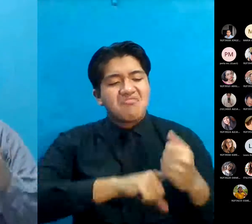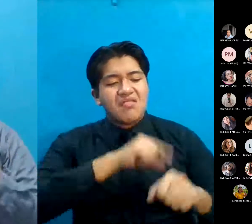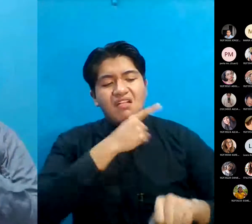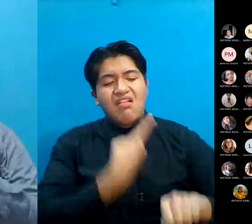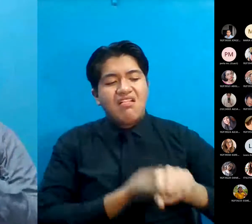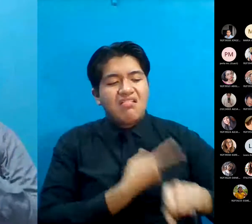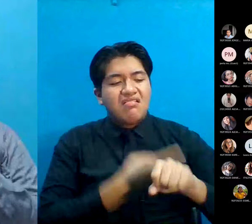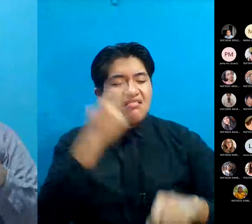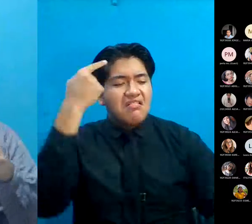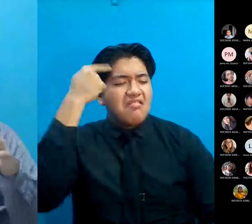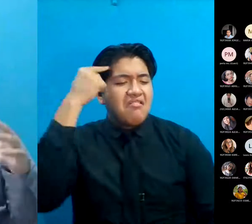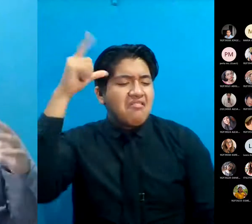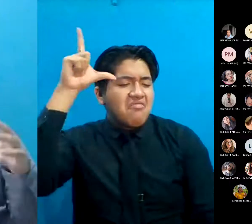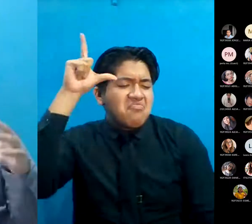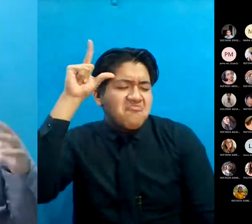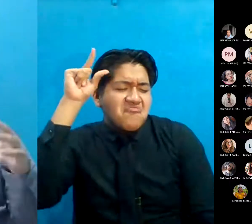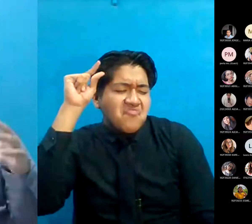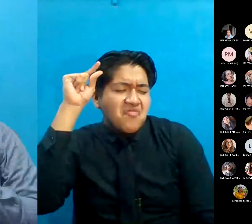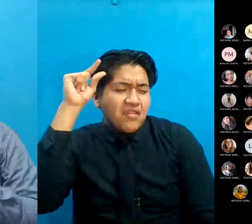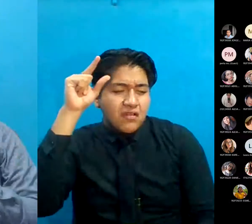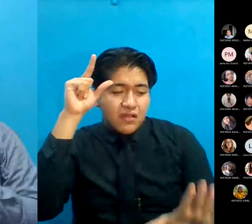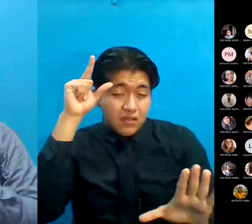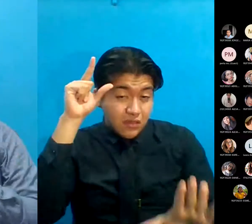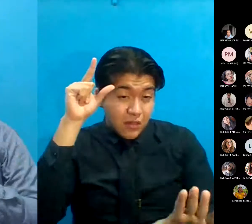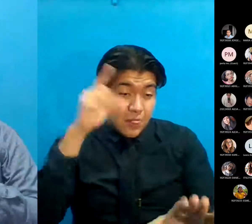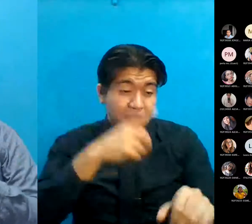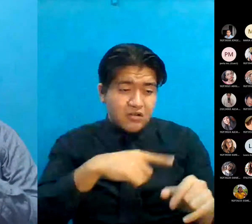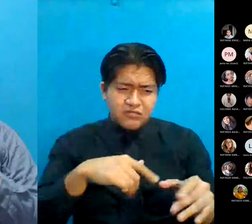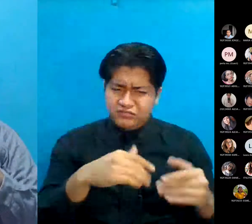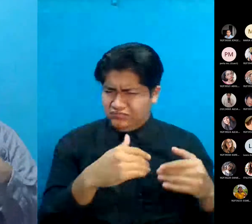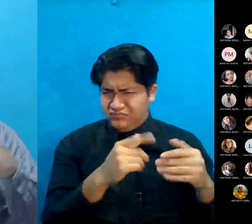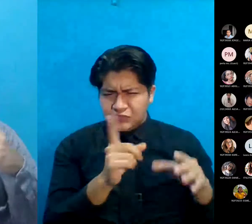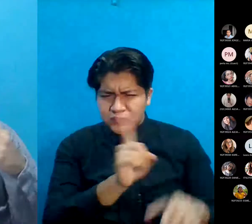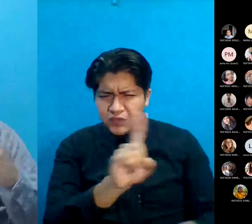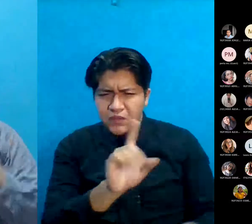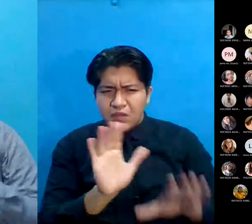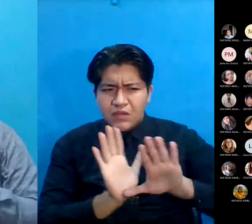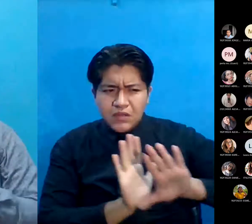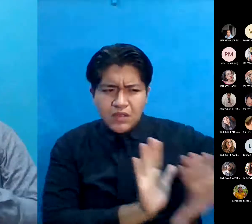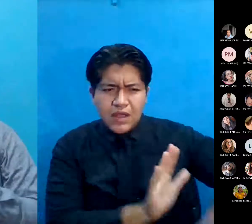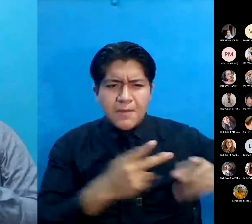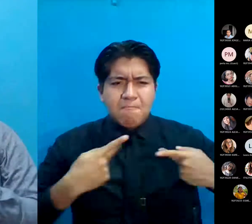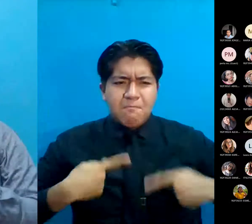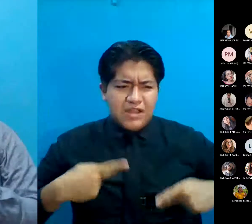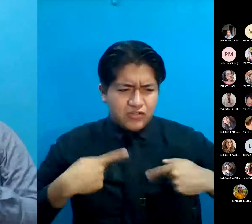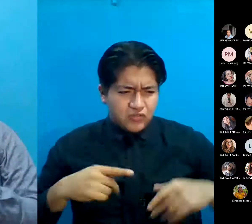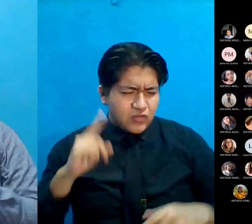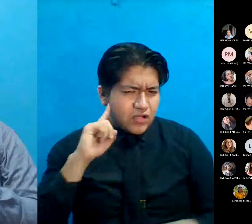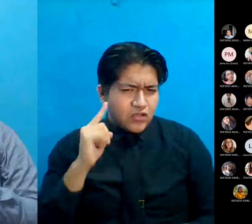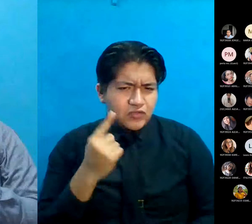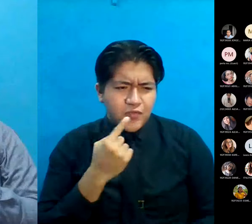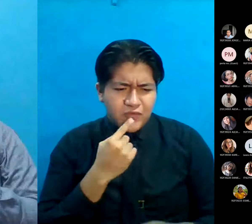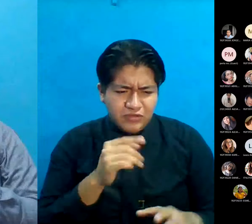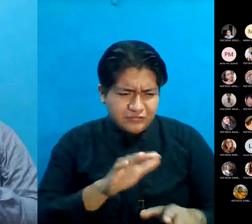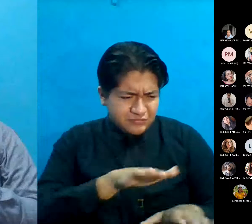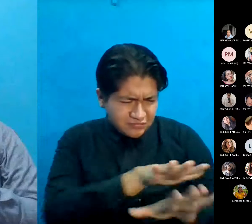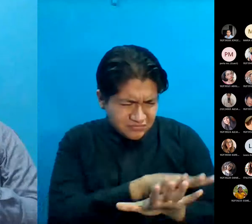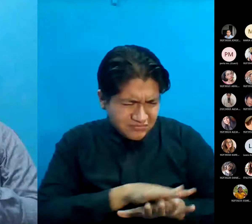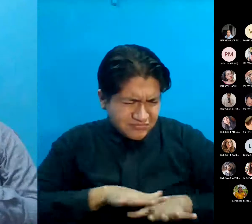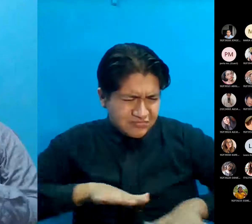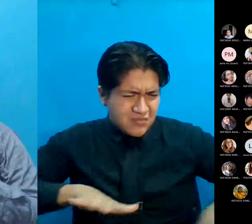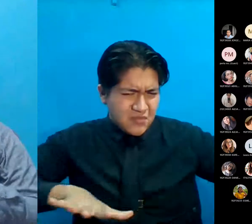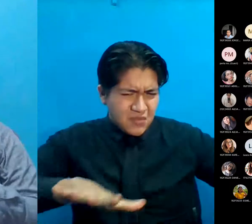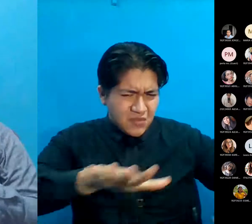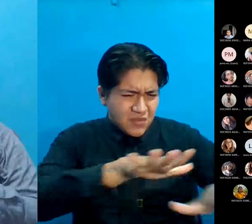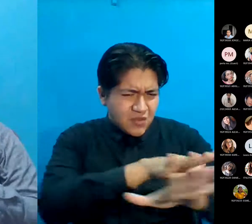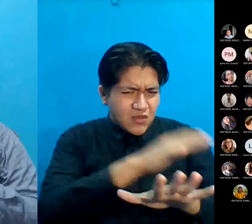deficiencia, etcétera, etcétera. Lejos de eso, la comunidad sorda tiene el manto cultural, tiene un manto de